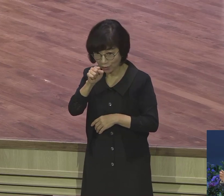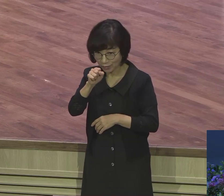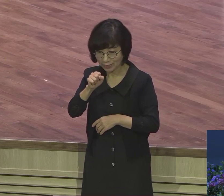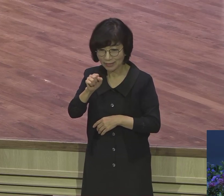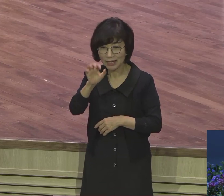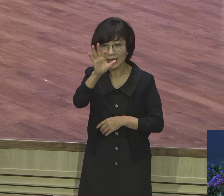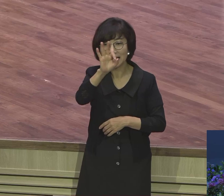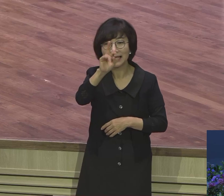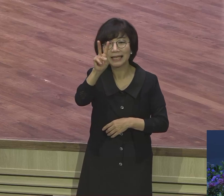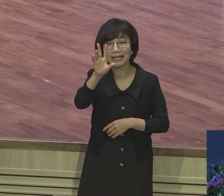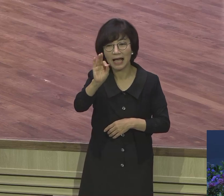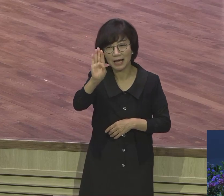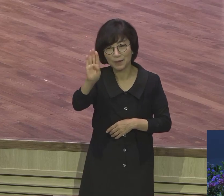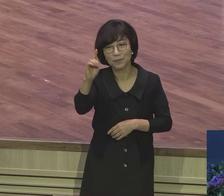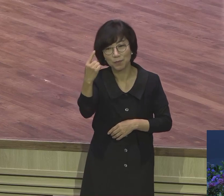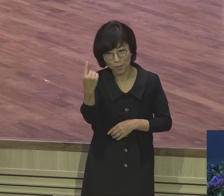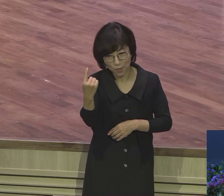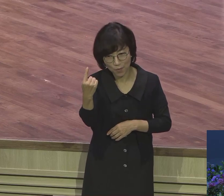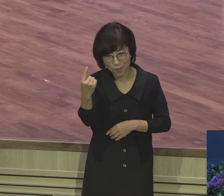양보해요.